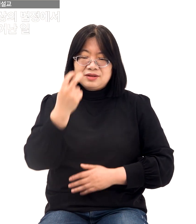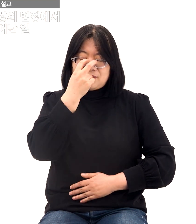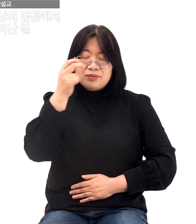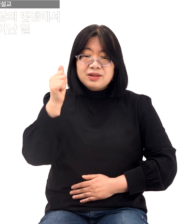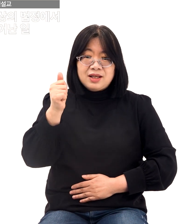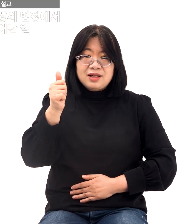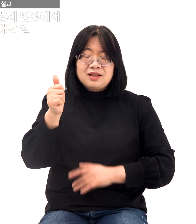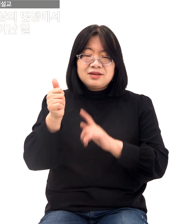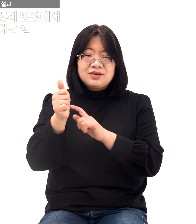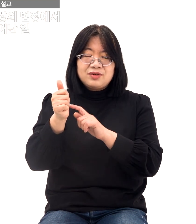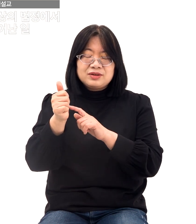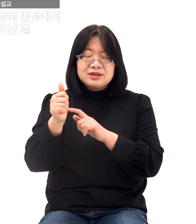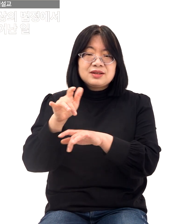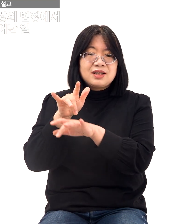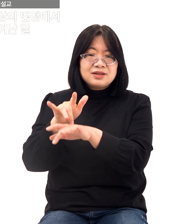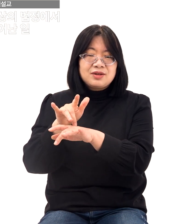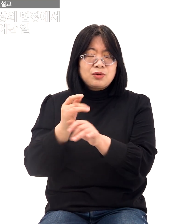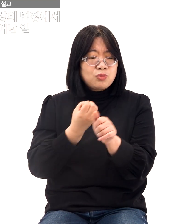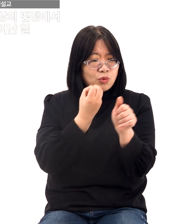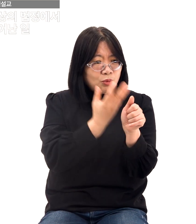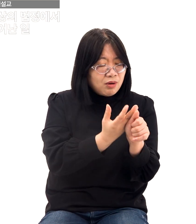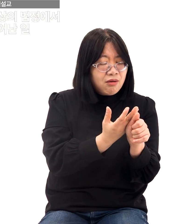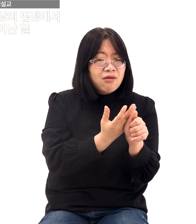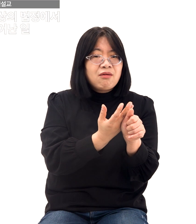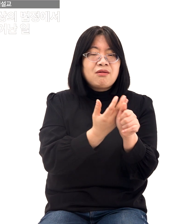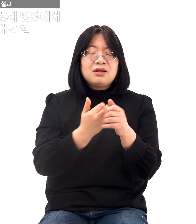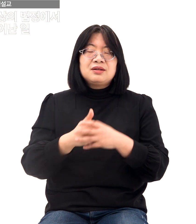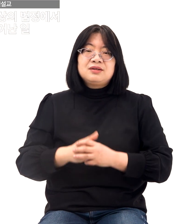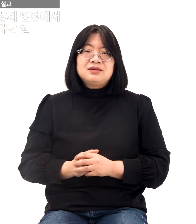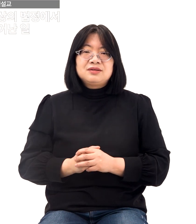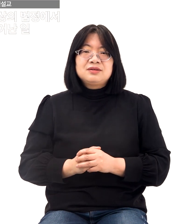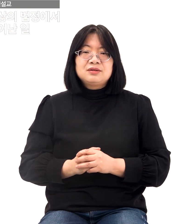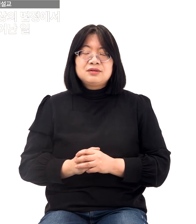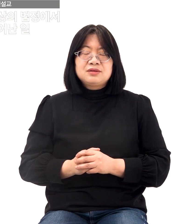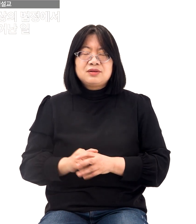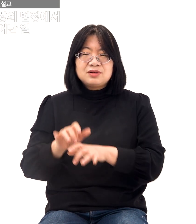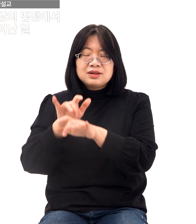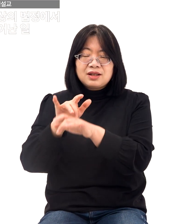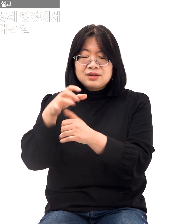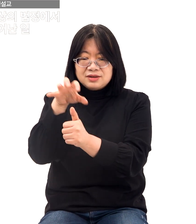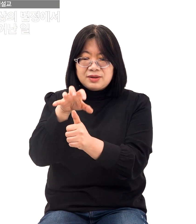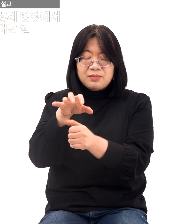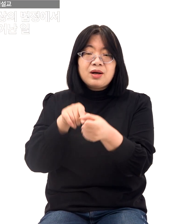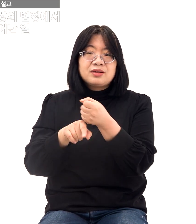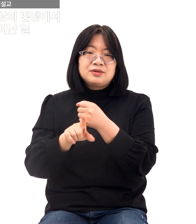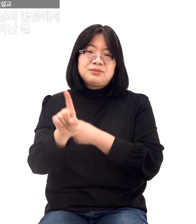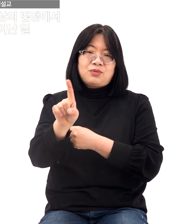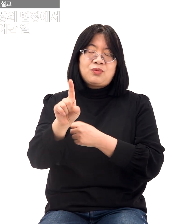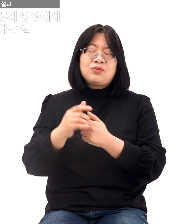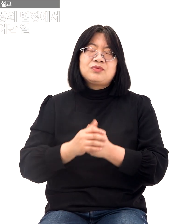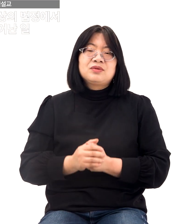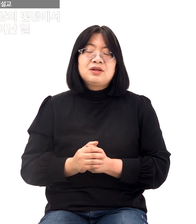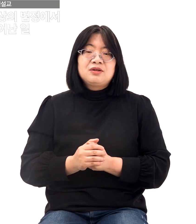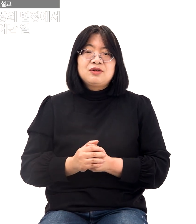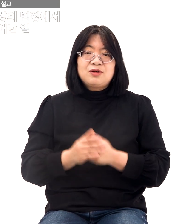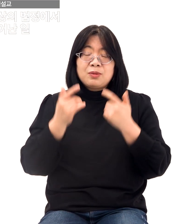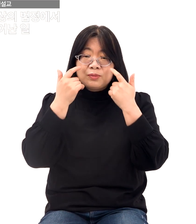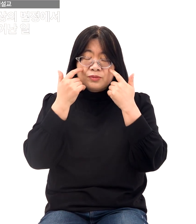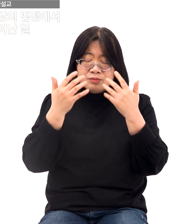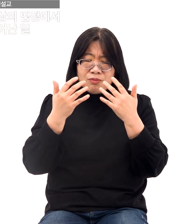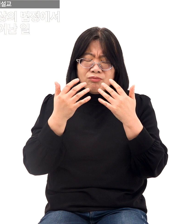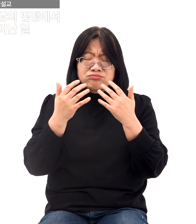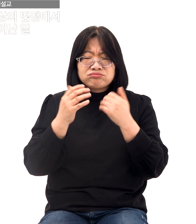검사격인 사탄이 고발을 하고 있는데 왜 사탄을 책망했을까요? 분명히 흠이